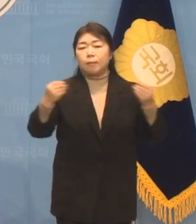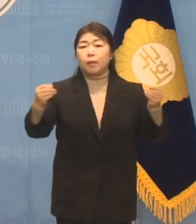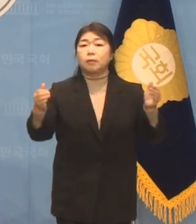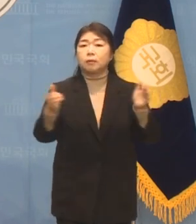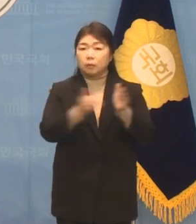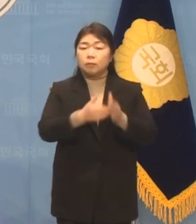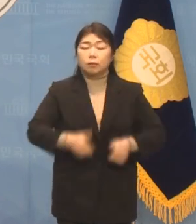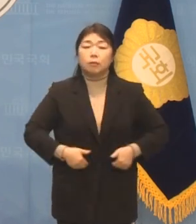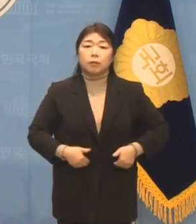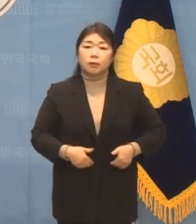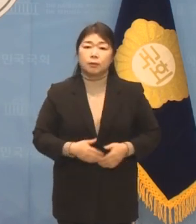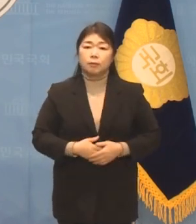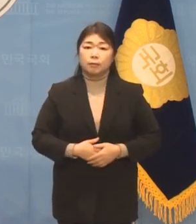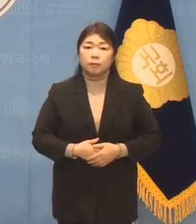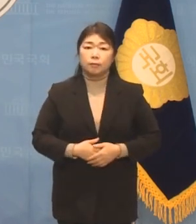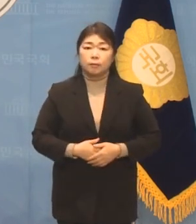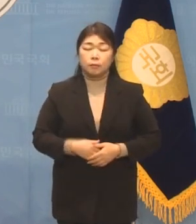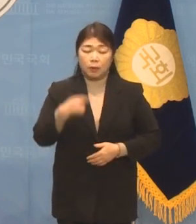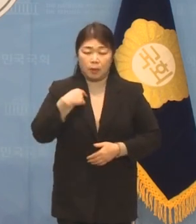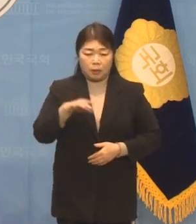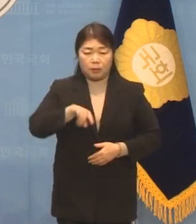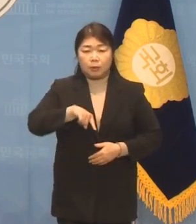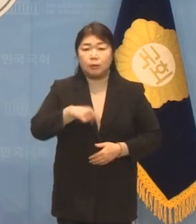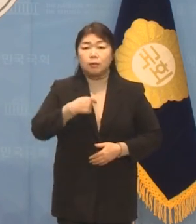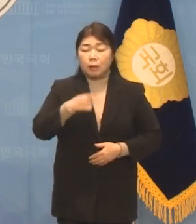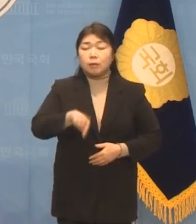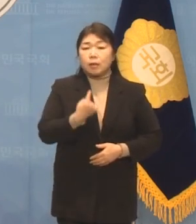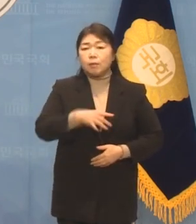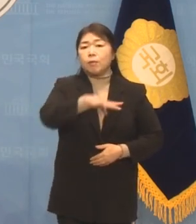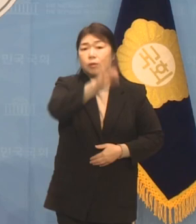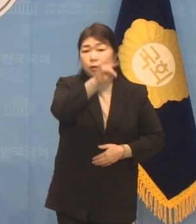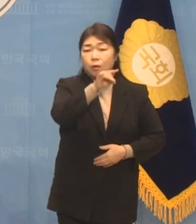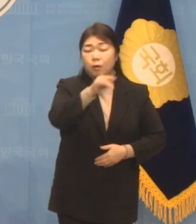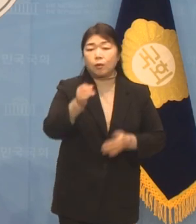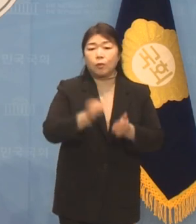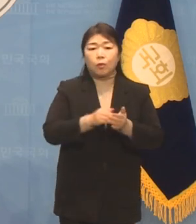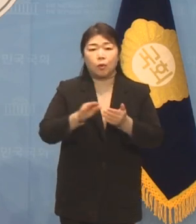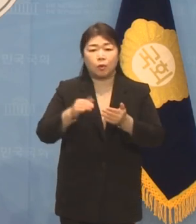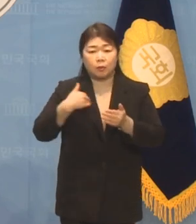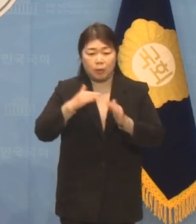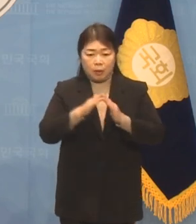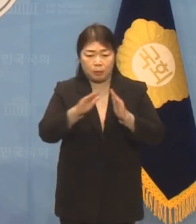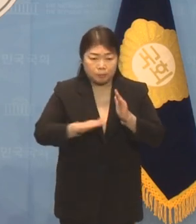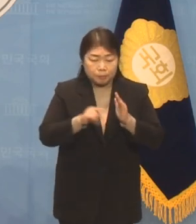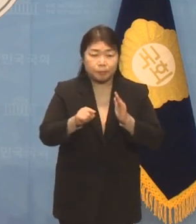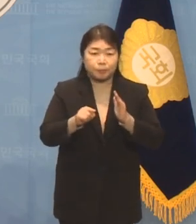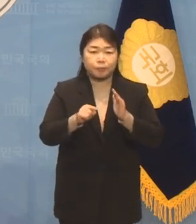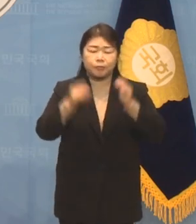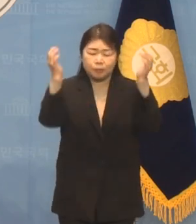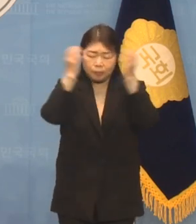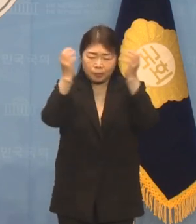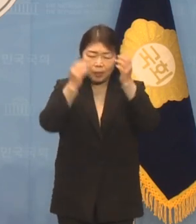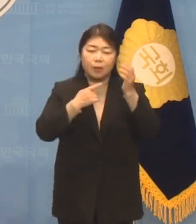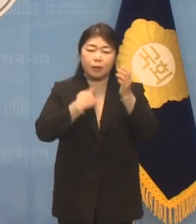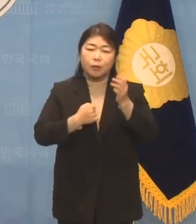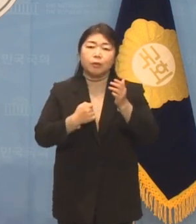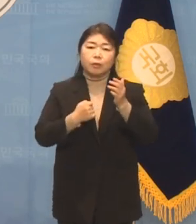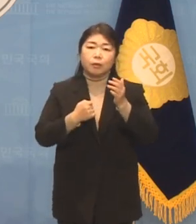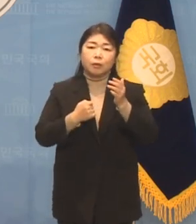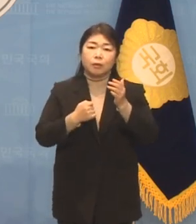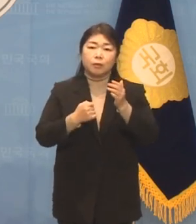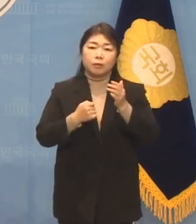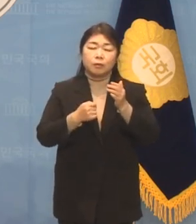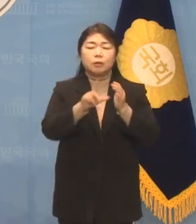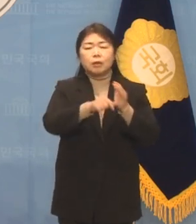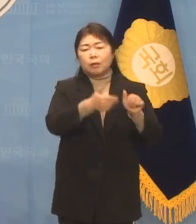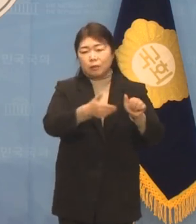할 것입니다. 저 자신은 물론이고 이로 인해 저의 가정조차 고통스러운 나날을 함께 보낼